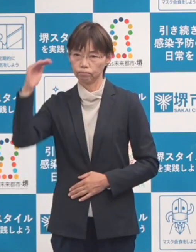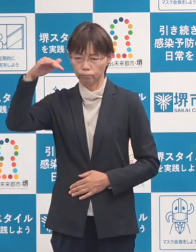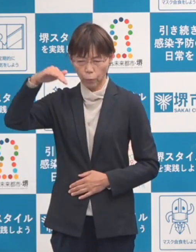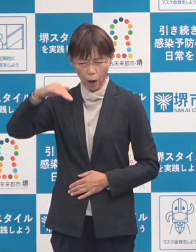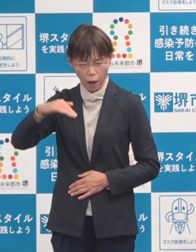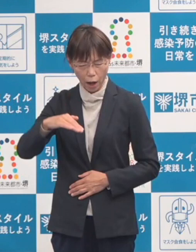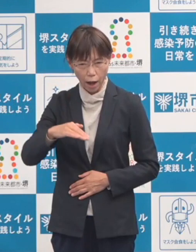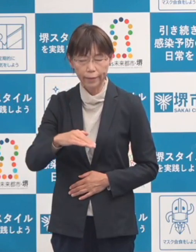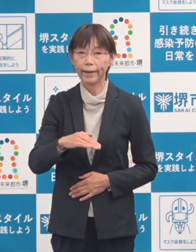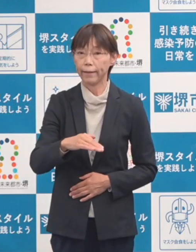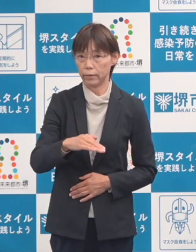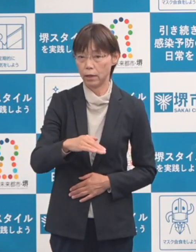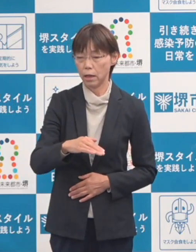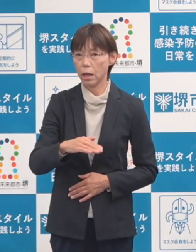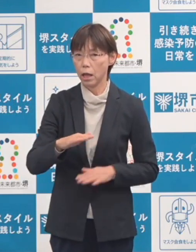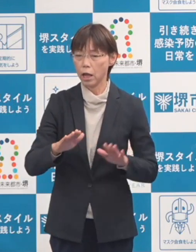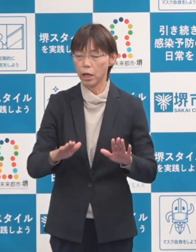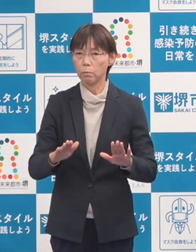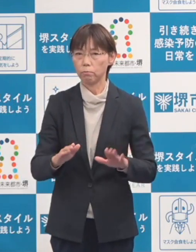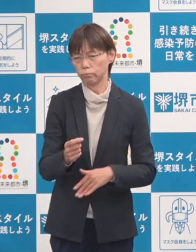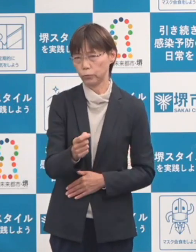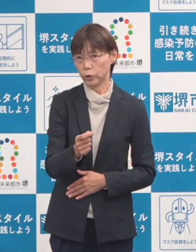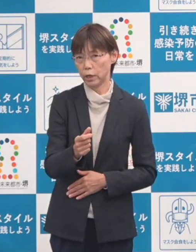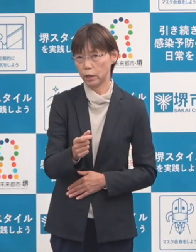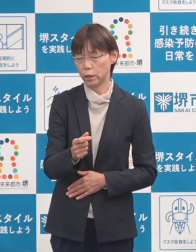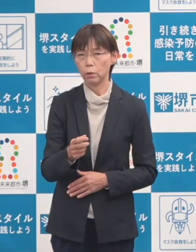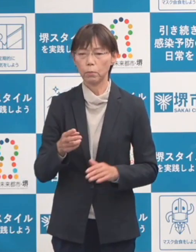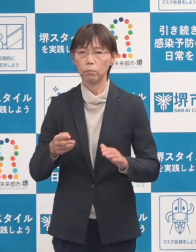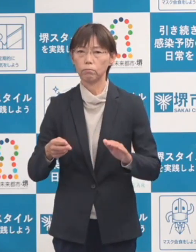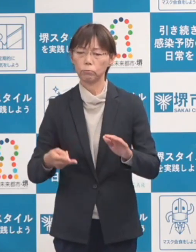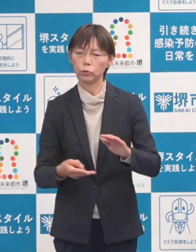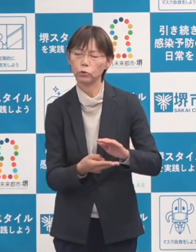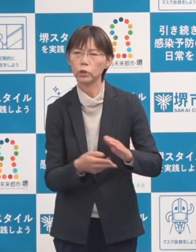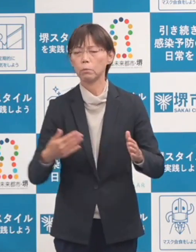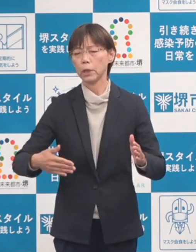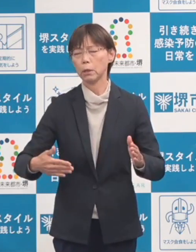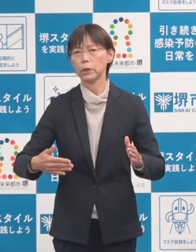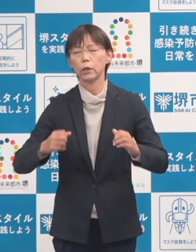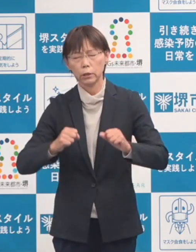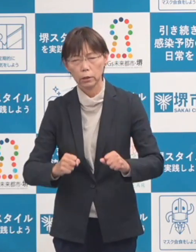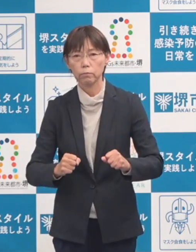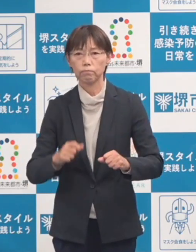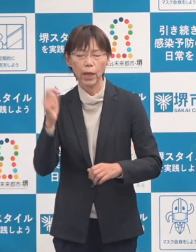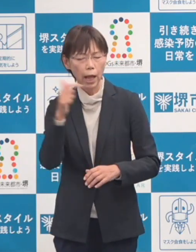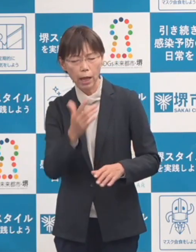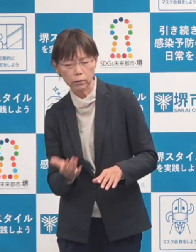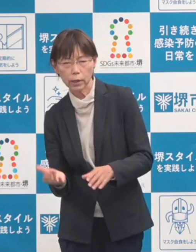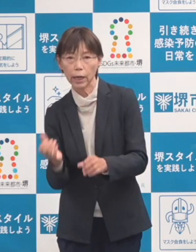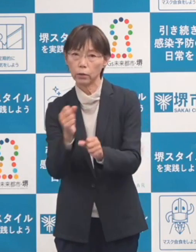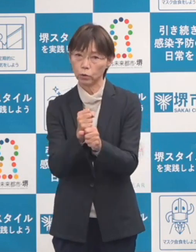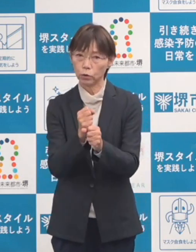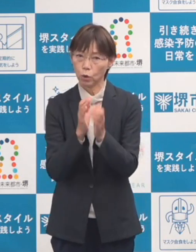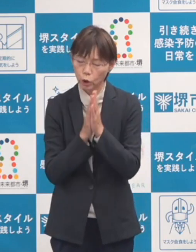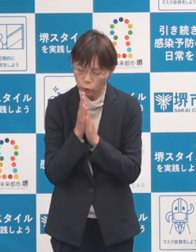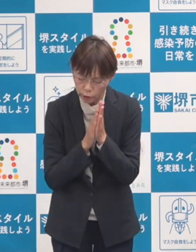今少ない状況が続いておりますが、今も入院されている方多くいらっしゃいますので、早期の回復をお祈りをしております